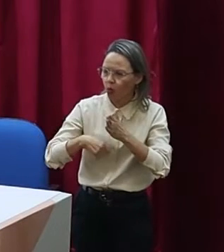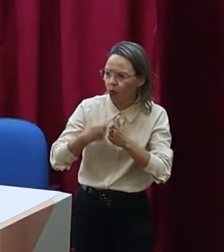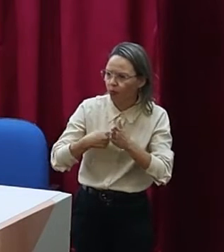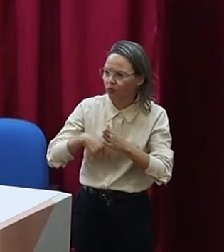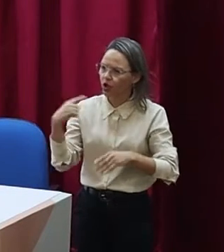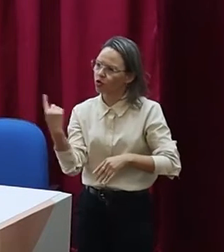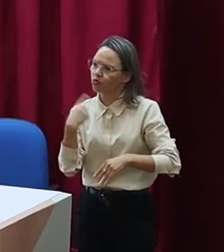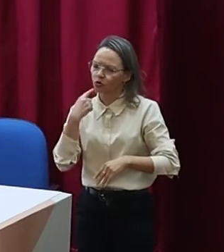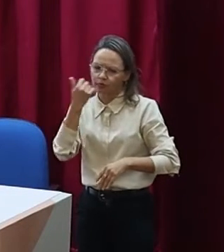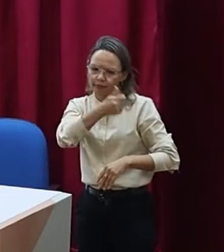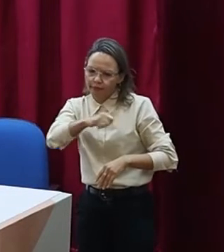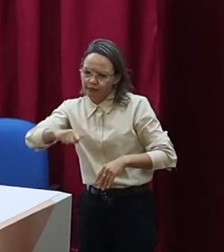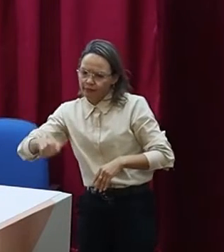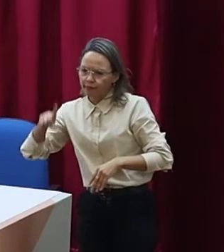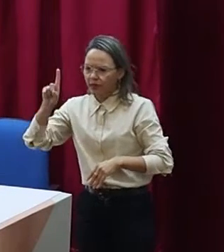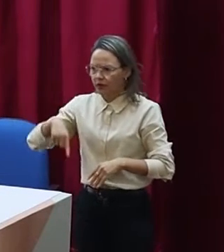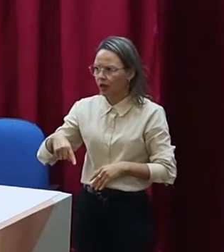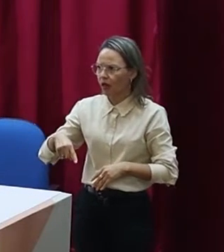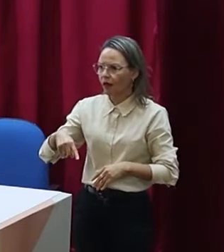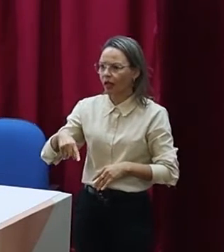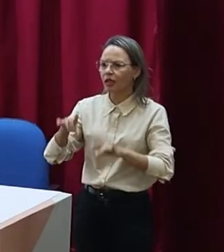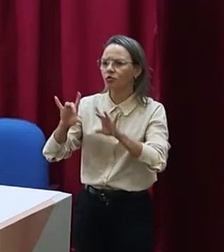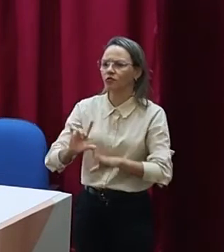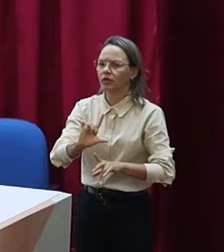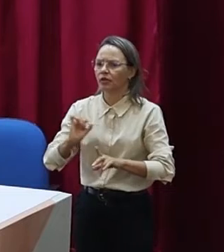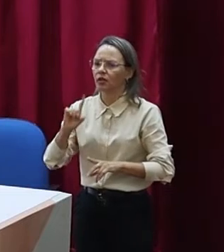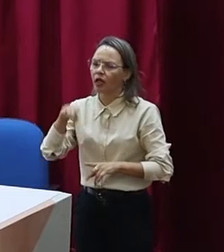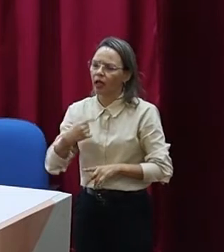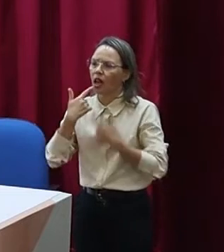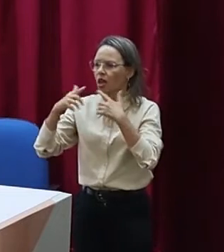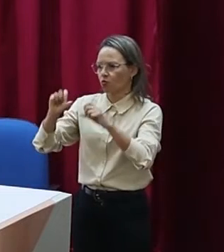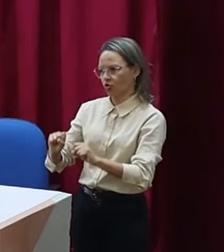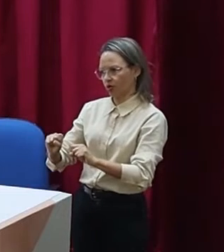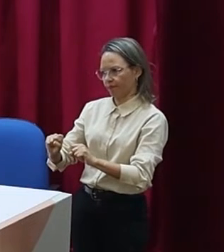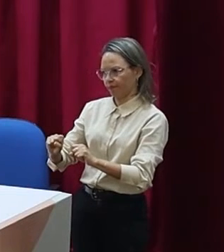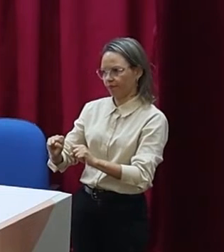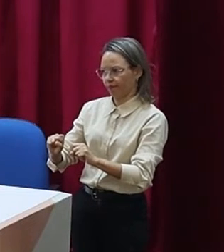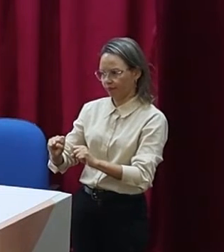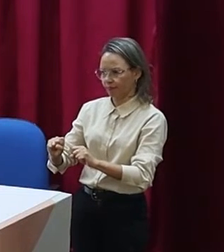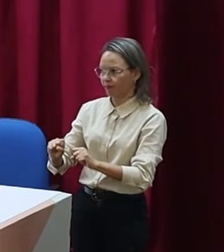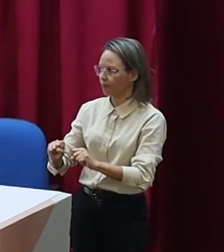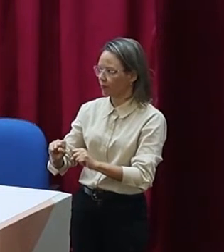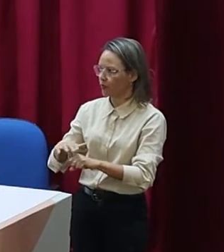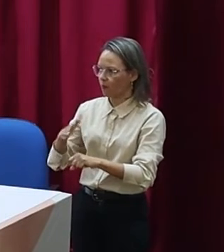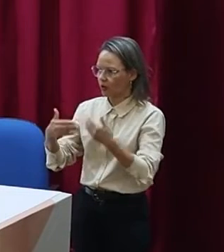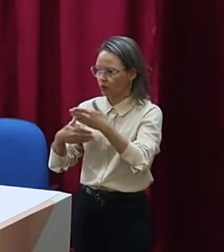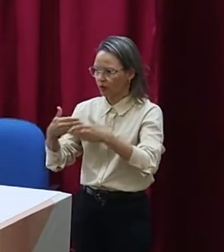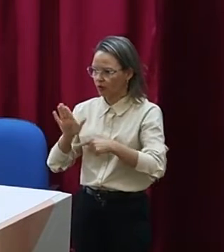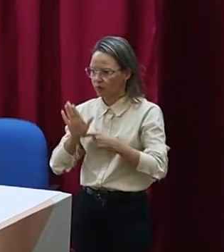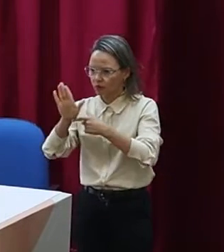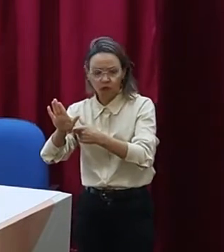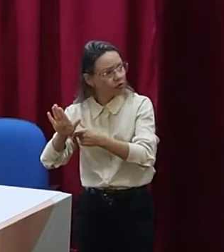estejamos analisando, ele seja exclusivamente de natureza linguística. Então, aqui, mais um slide, onde ela